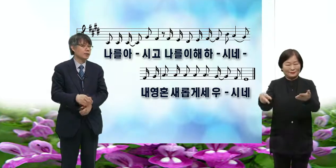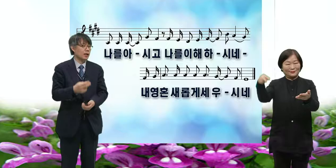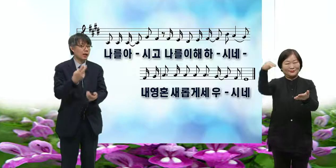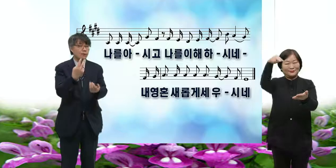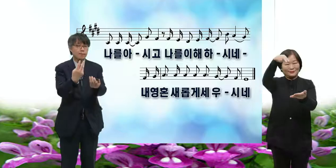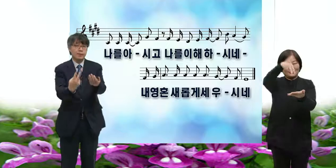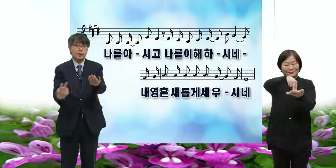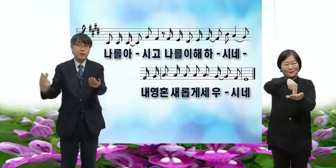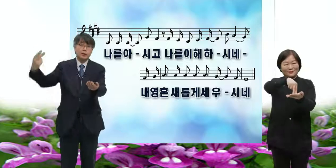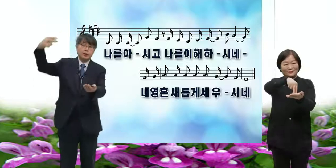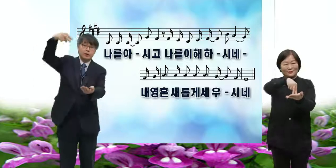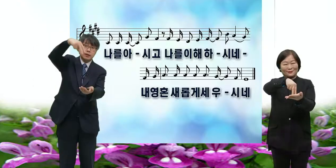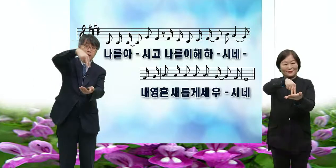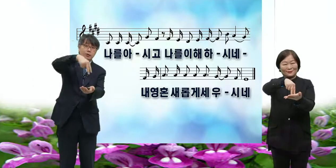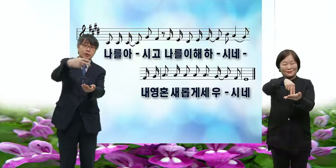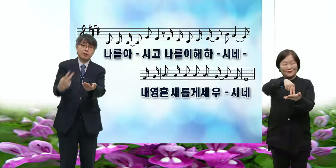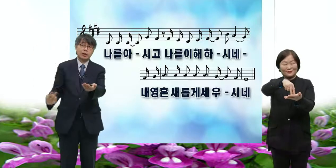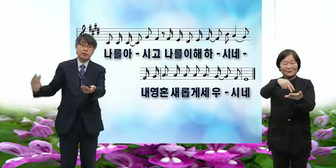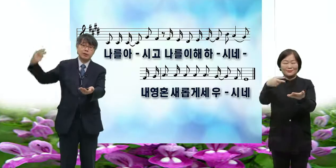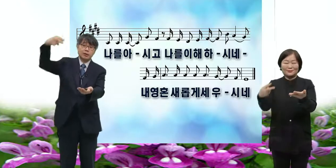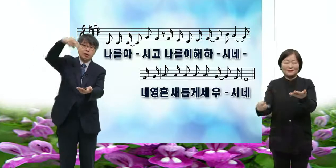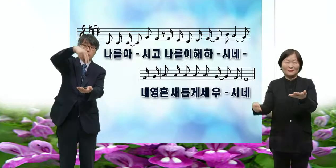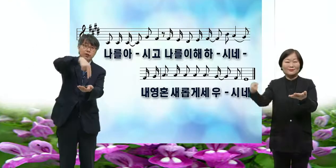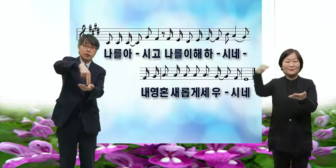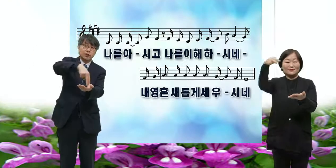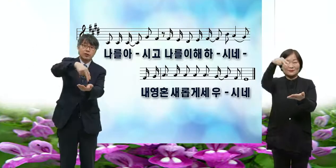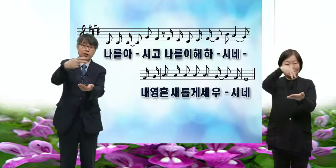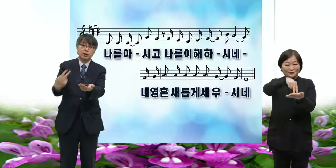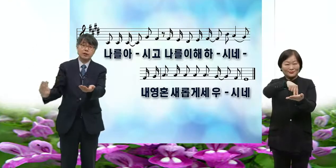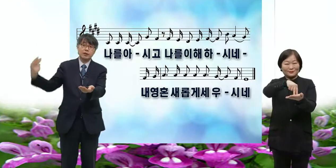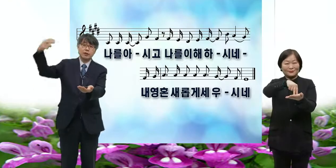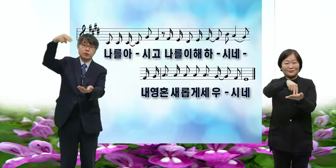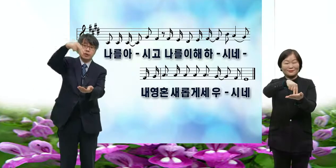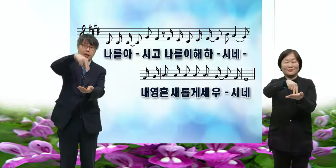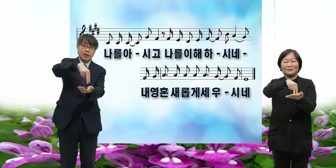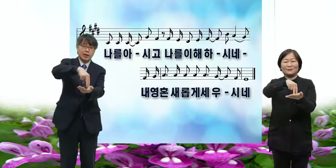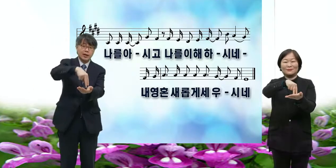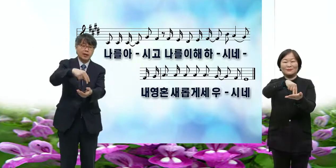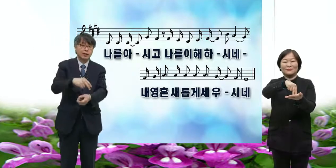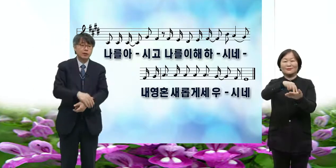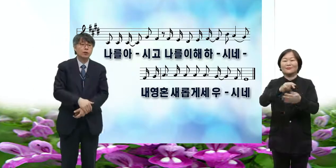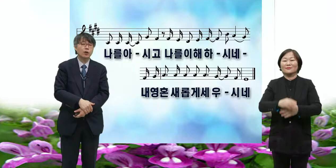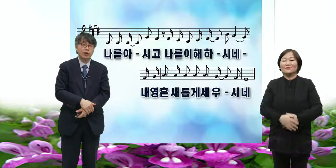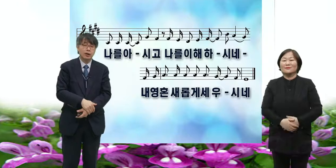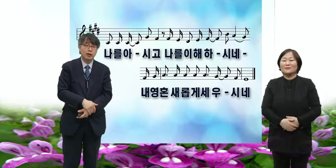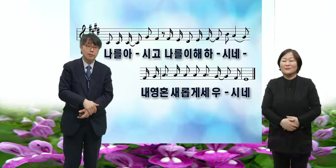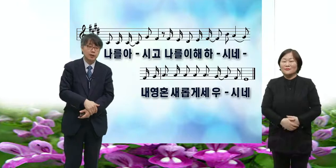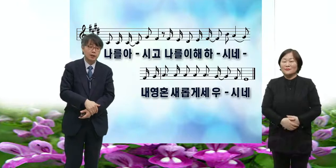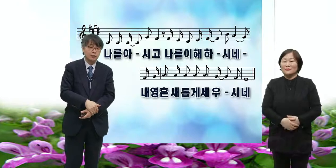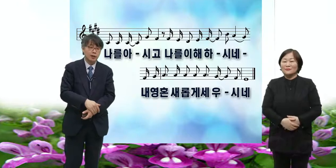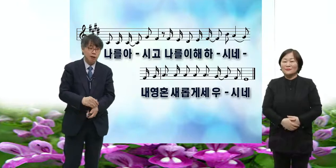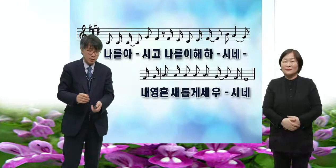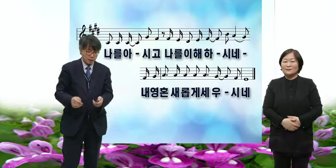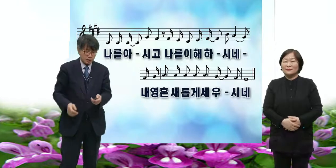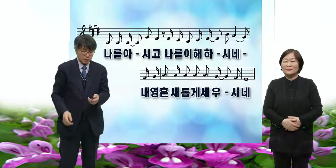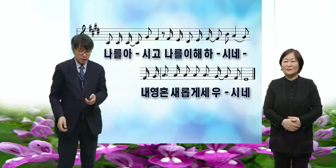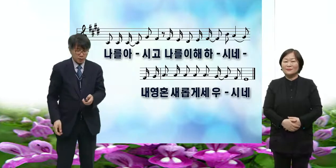자 사람이 이렇게 서는 거예요. 이렇게 세우시네 이렇게 하시면 되겠습니다. 자